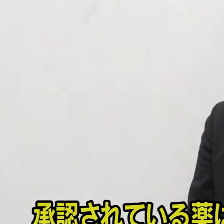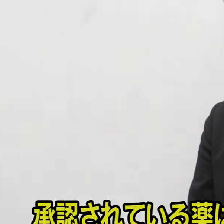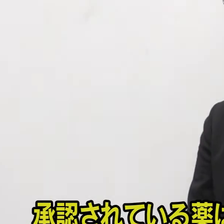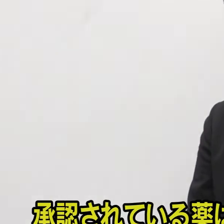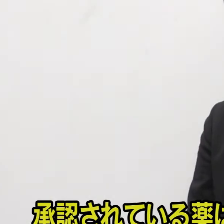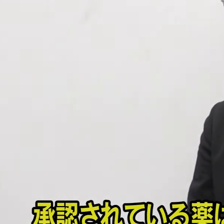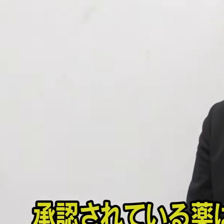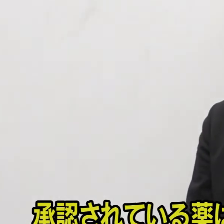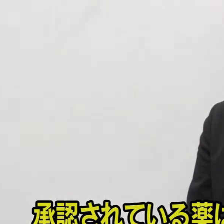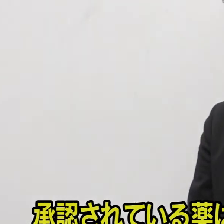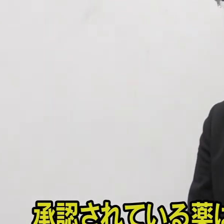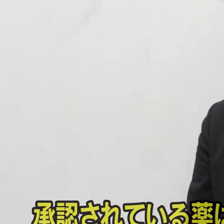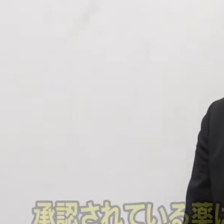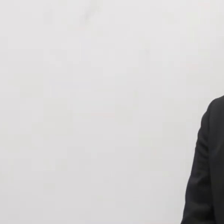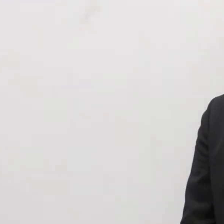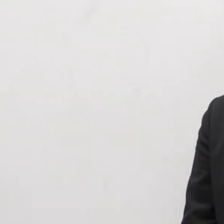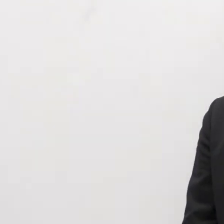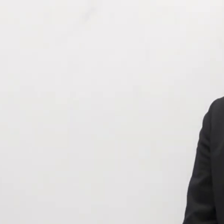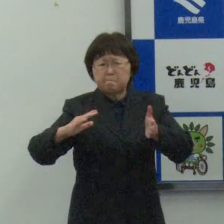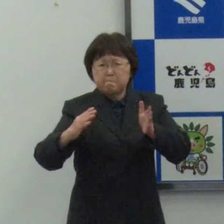提供ということになるんですね。